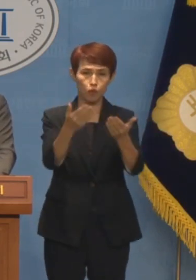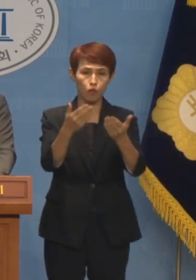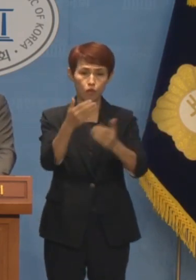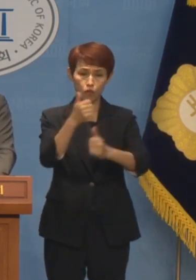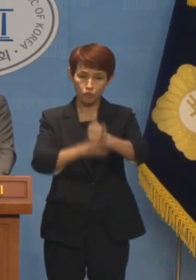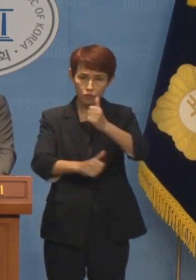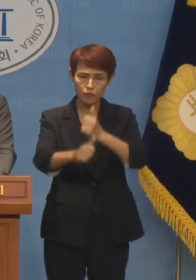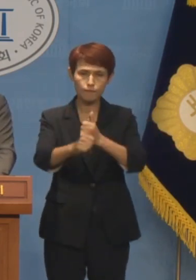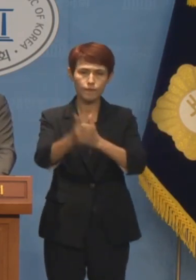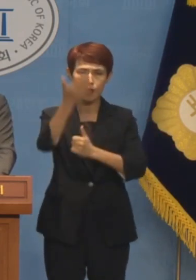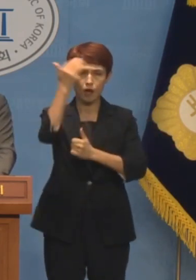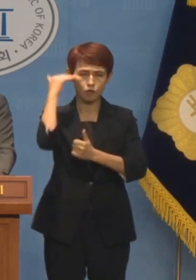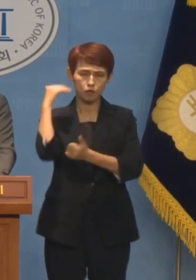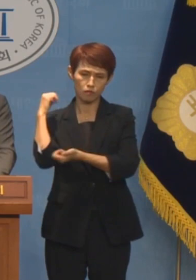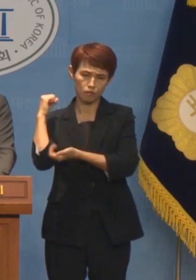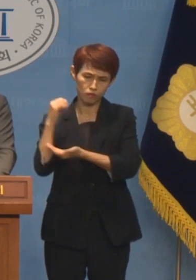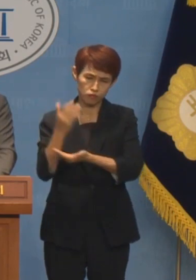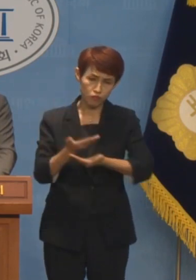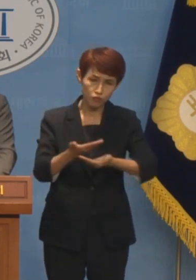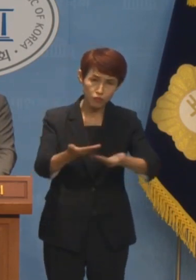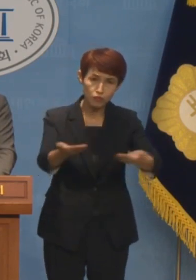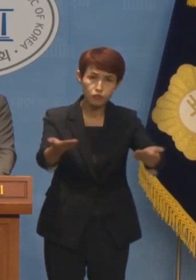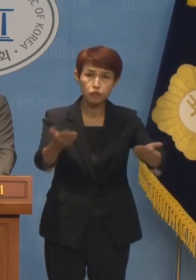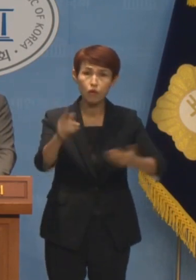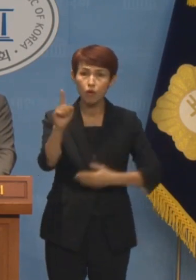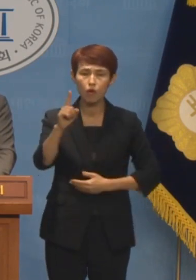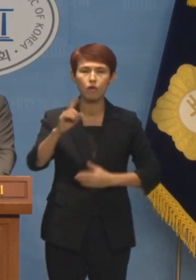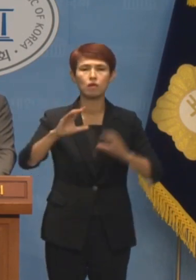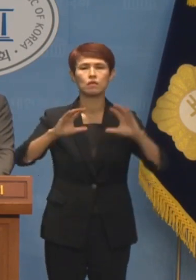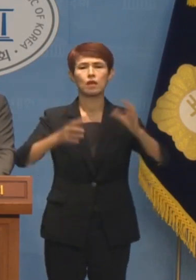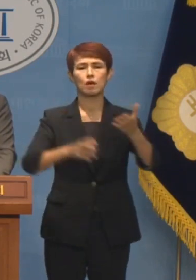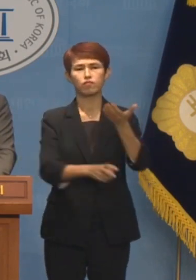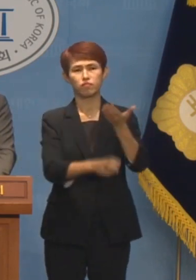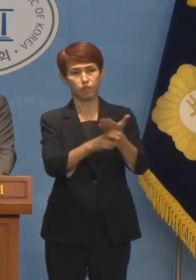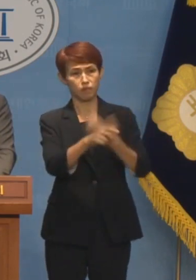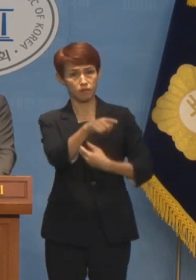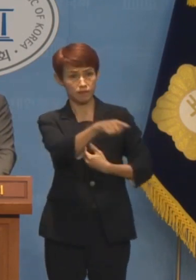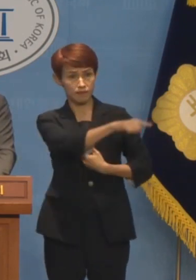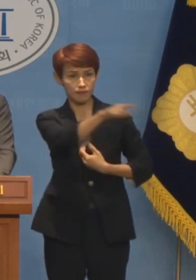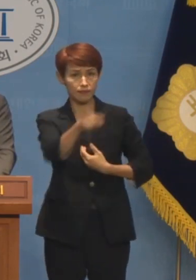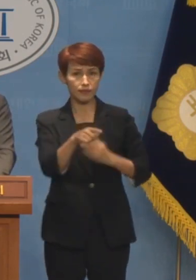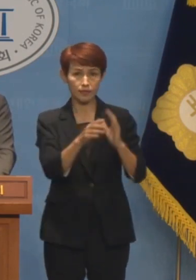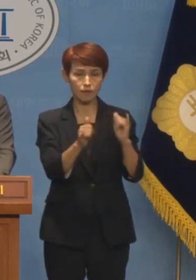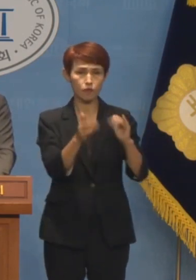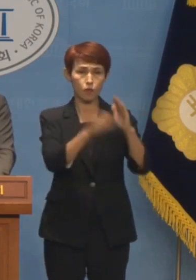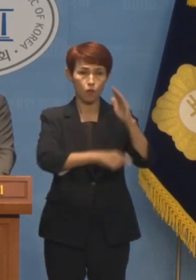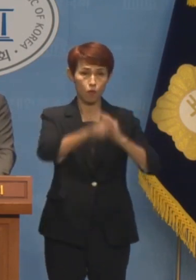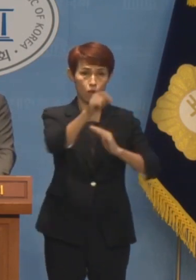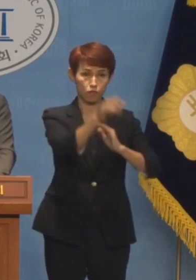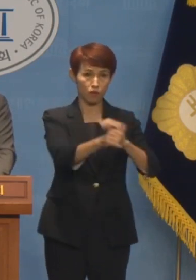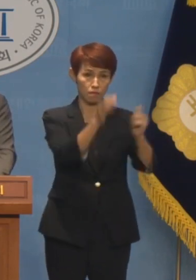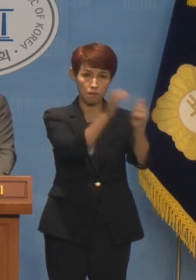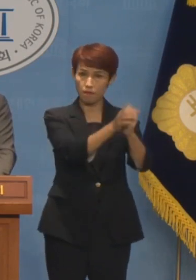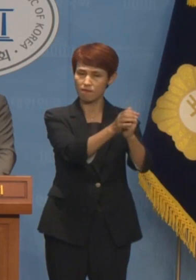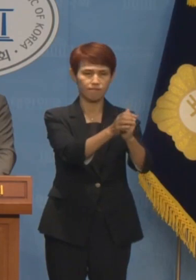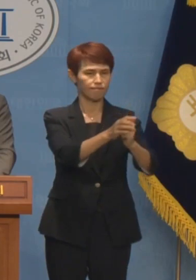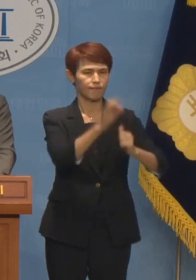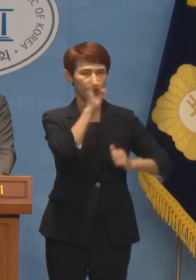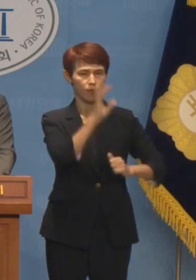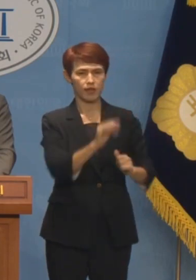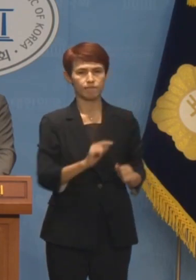미래를 물려주는 길은 헌법 부정 행위자들의 공직 진출을 원천